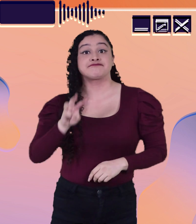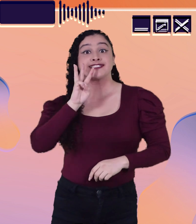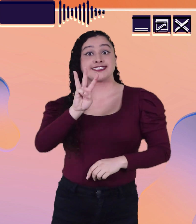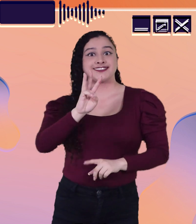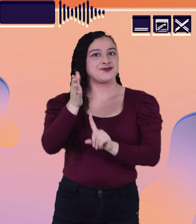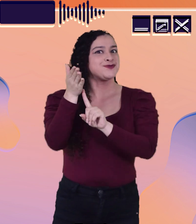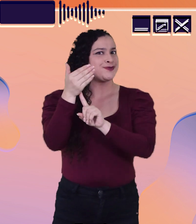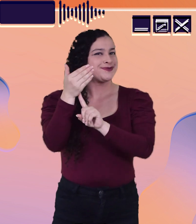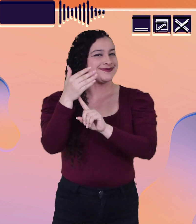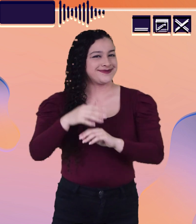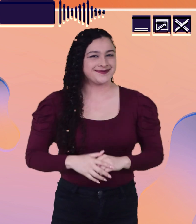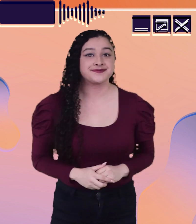3.